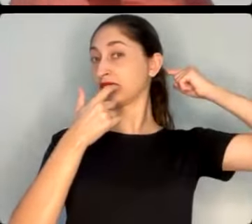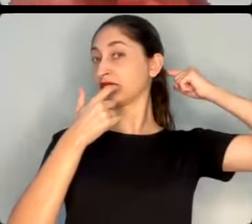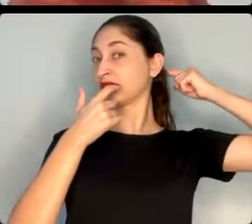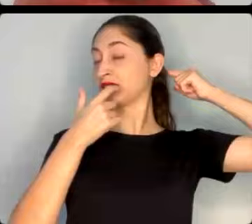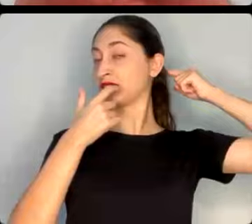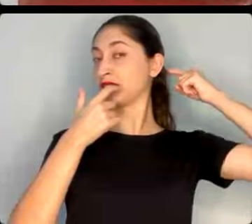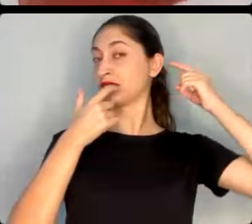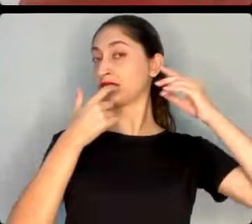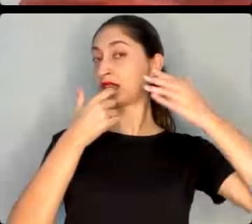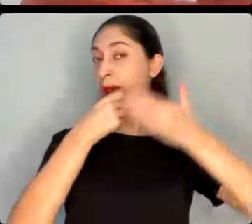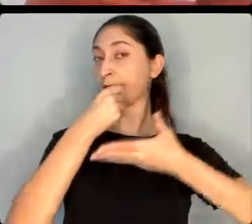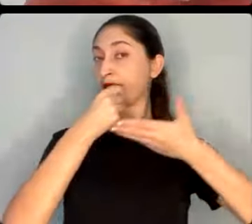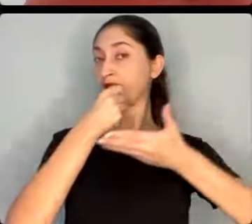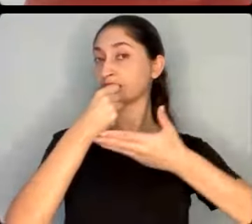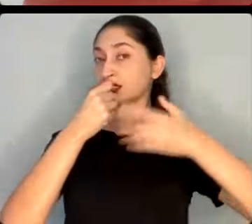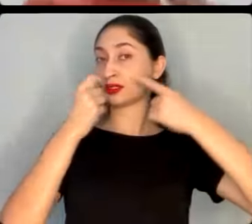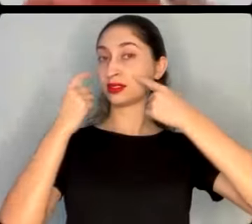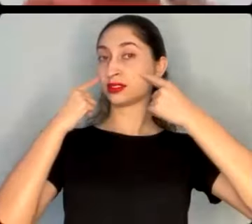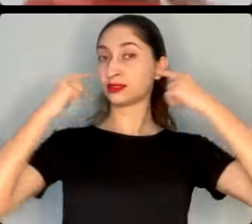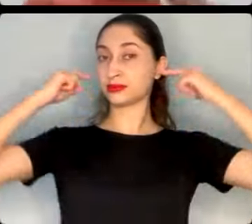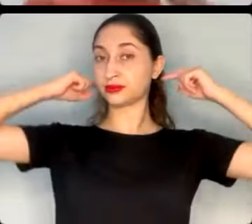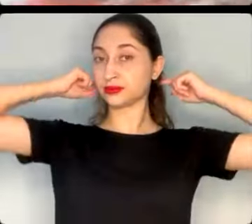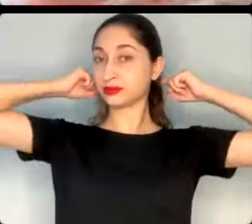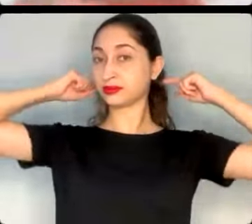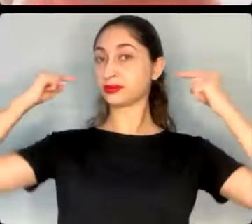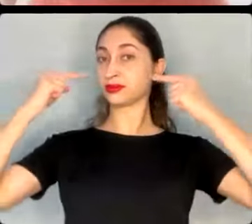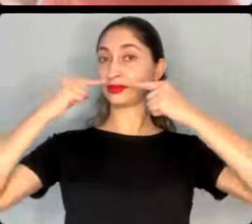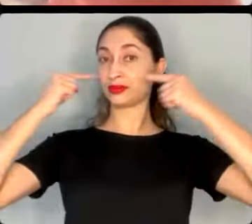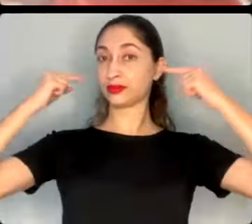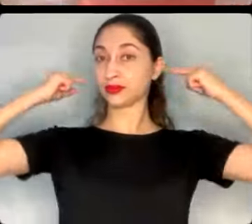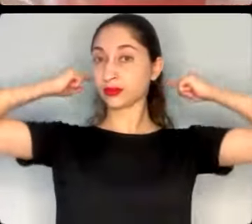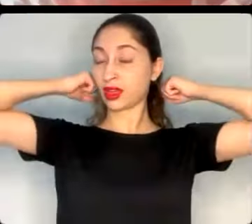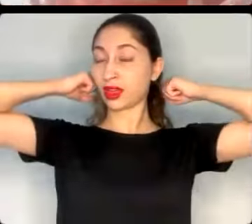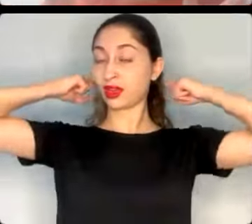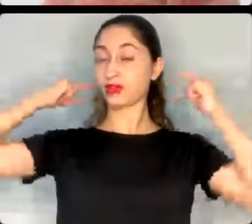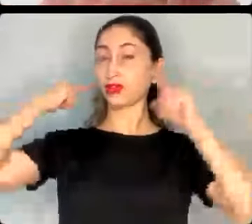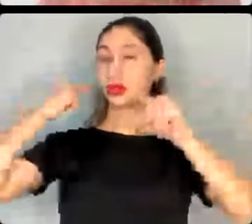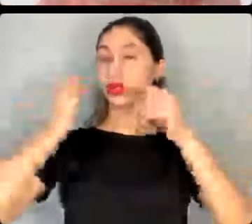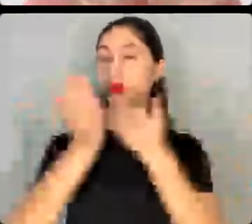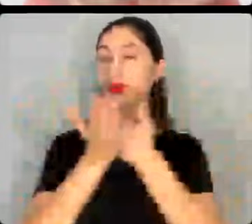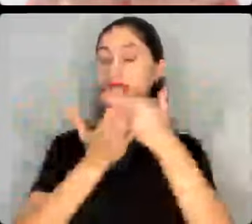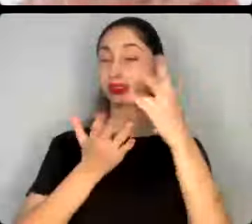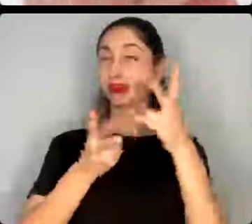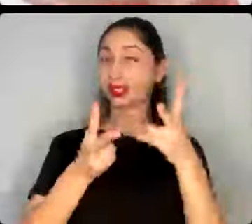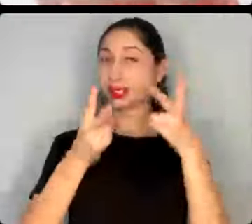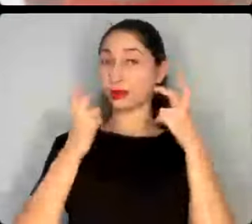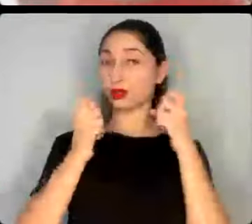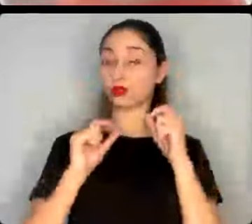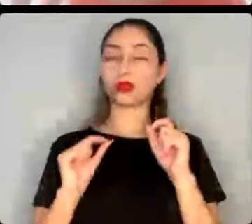você pode percorrer, né, essa distância e começar a perceber a